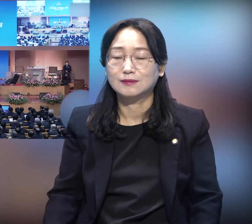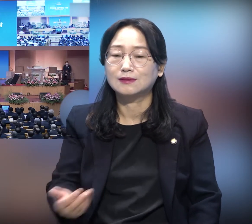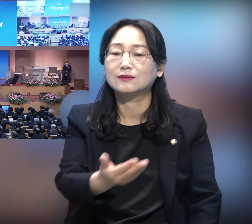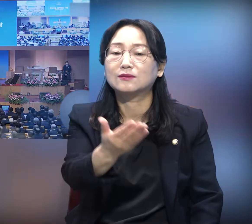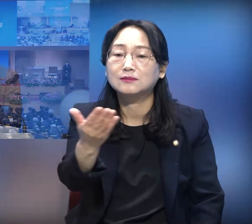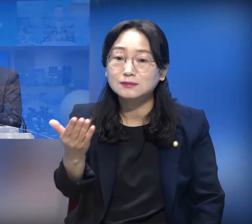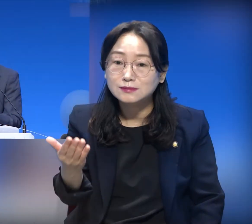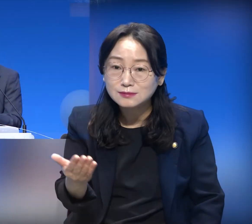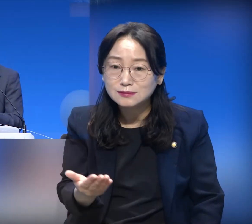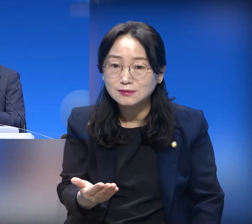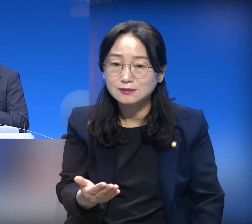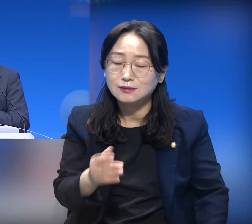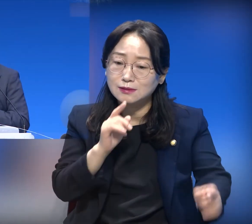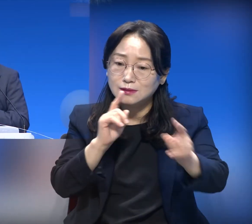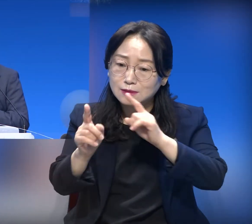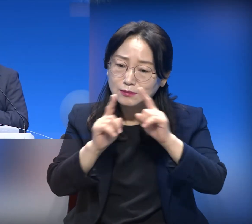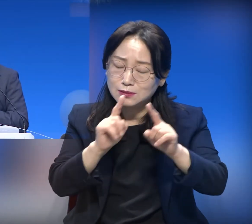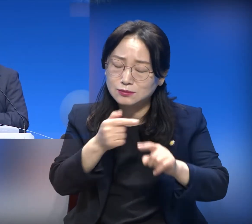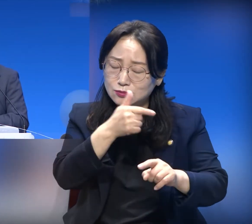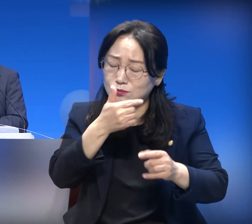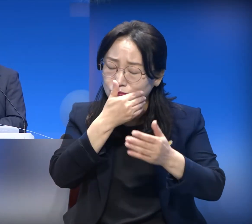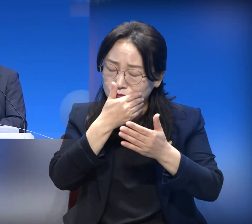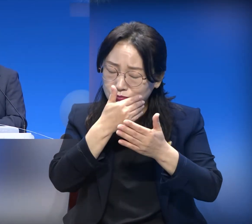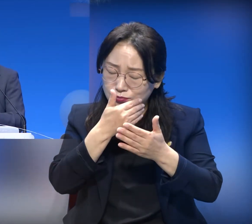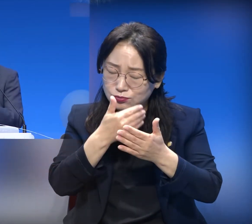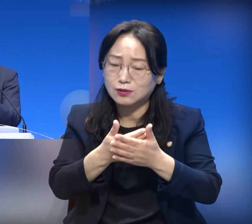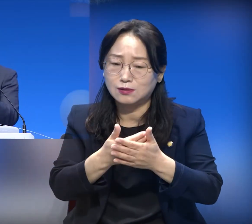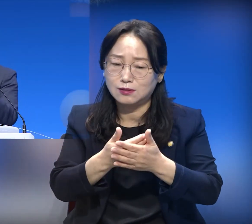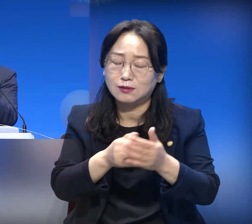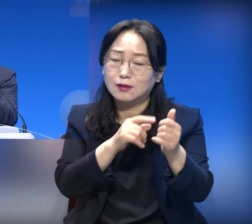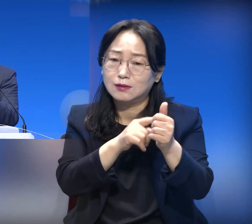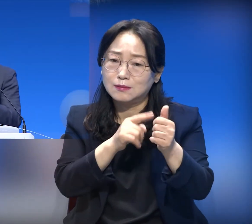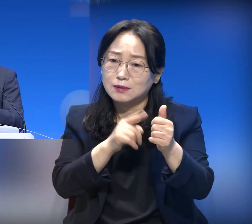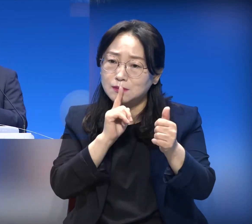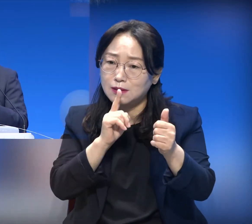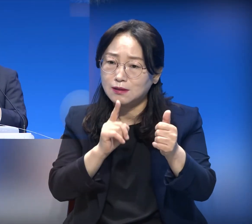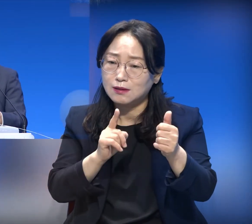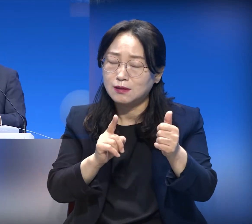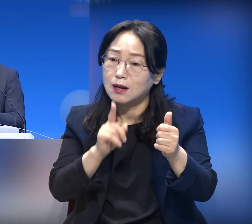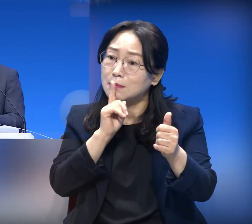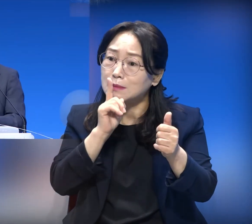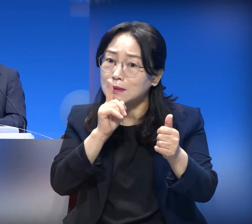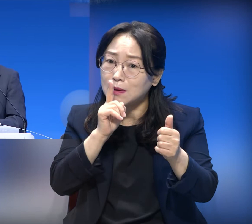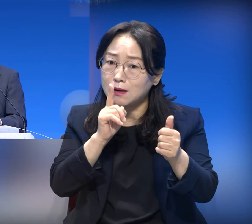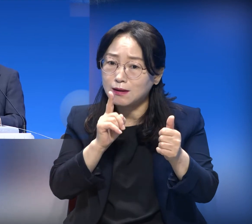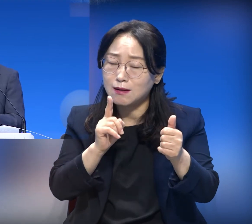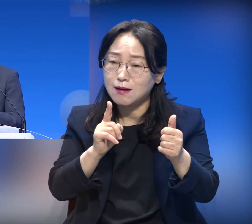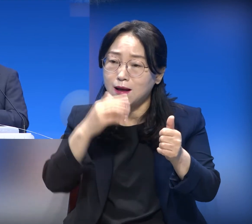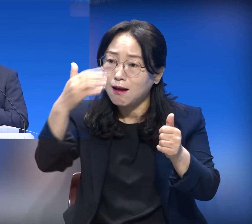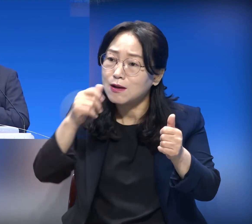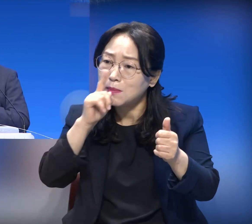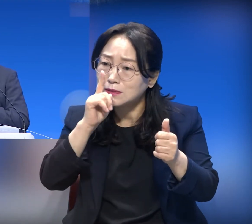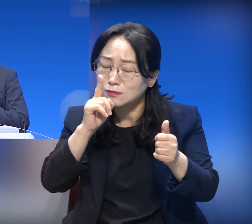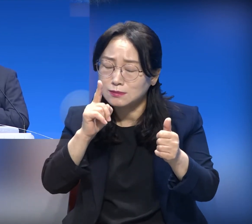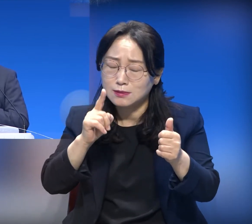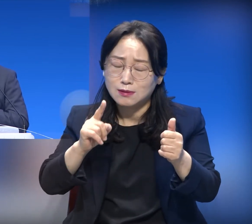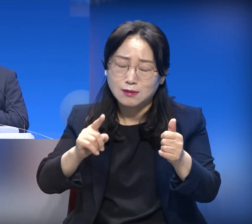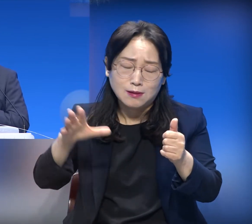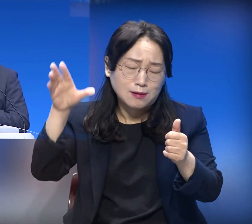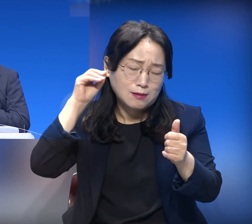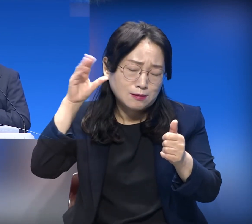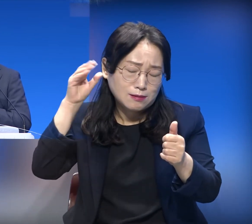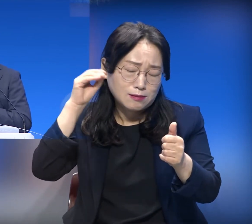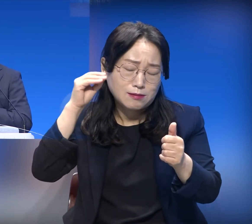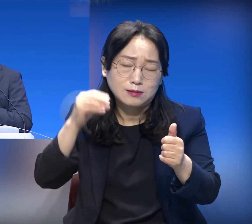여러분, 이 말씀이 얼마나 귀한지, 이 미즈노 겐조는 말씀 한마디도 놓치지 않으려고 말씀 한마디라도 내가